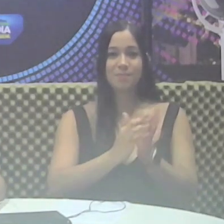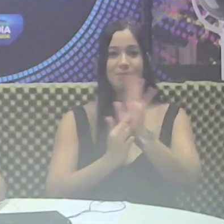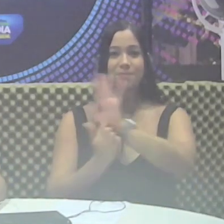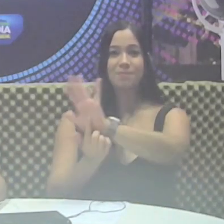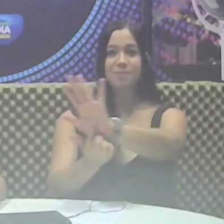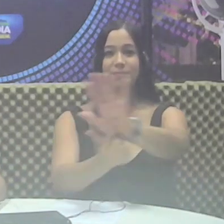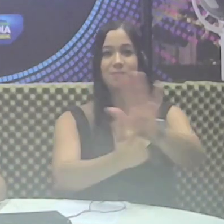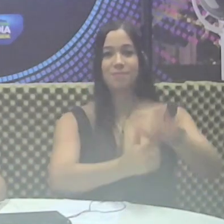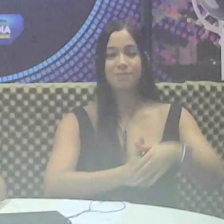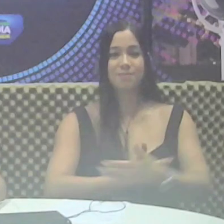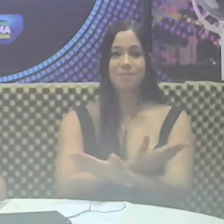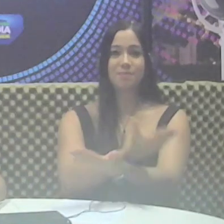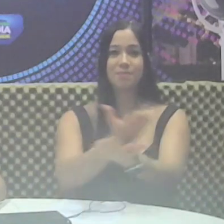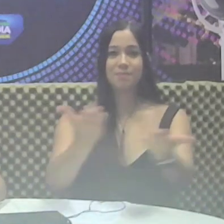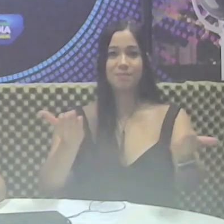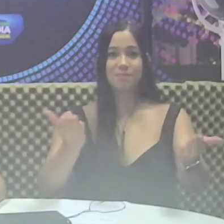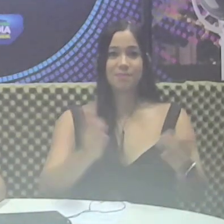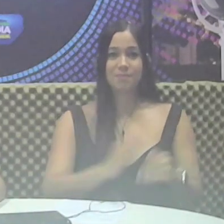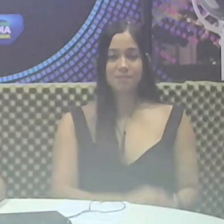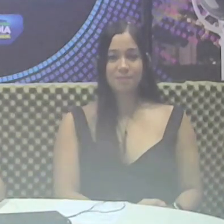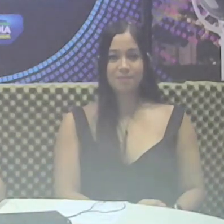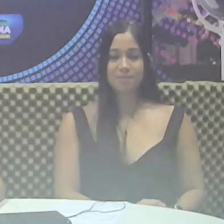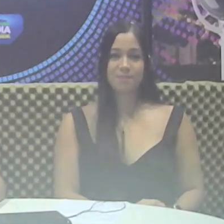Uberlândia no ar pra você.